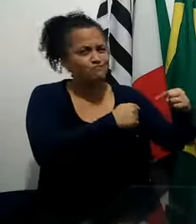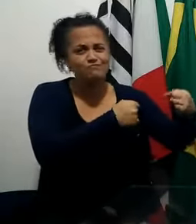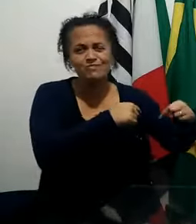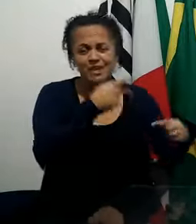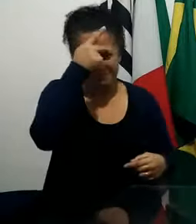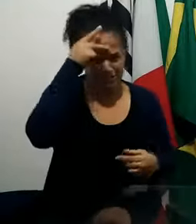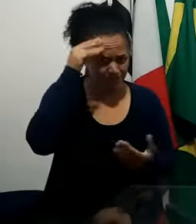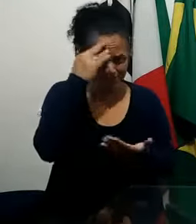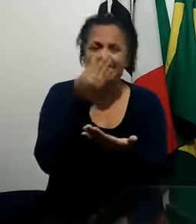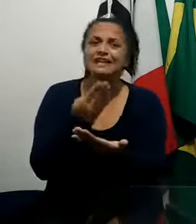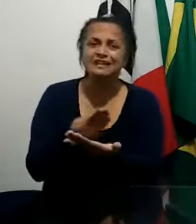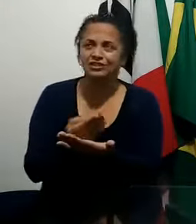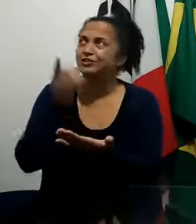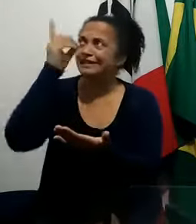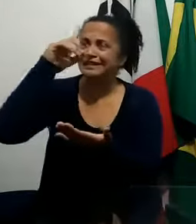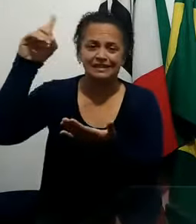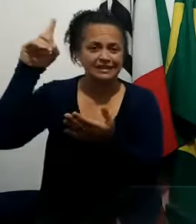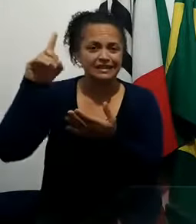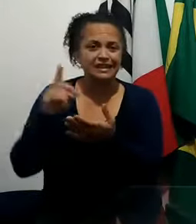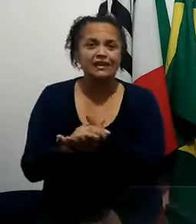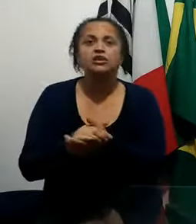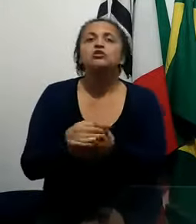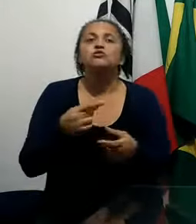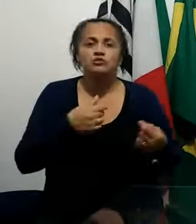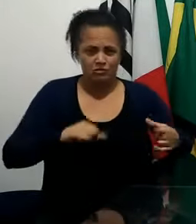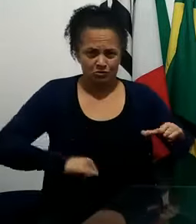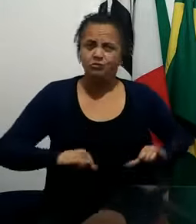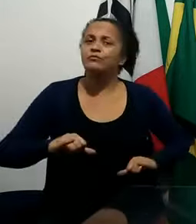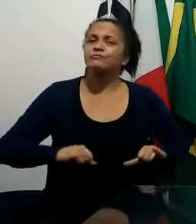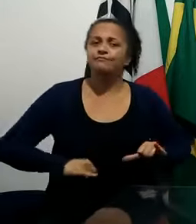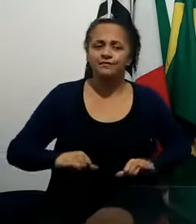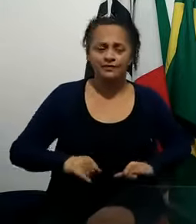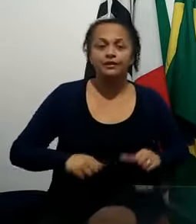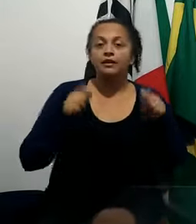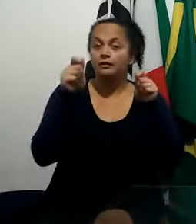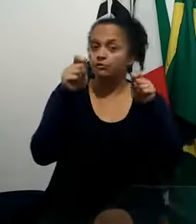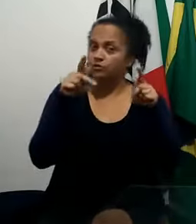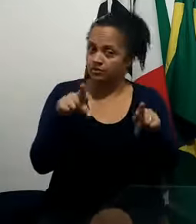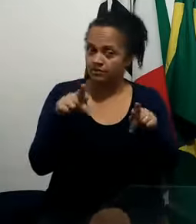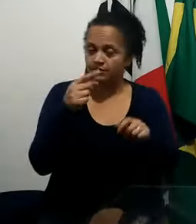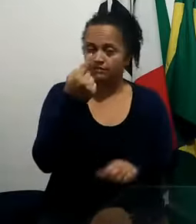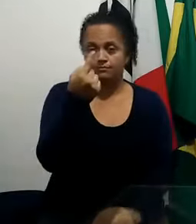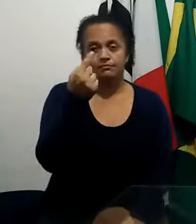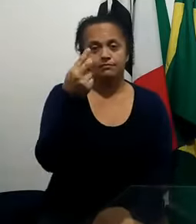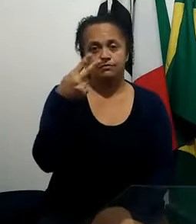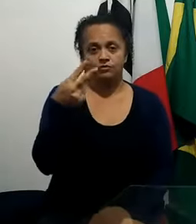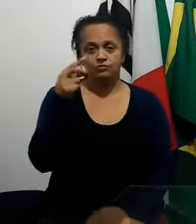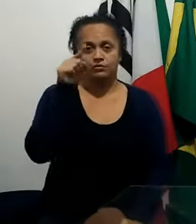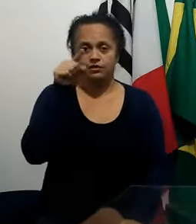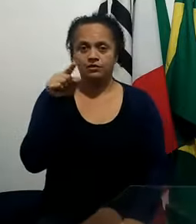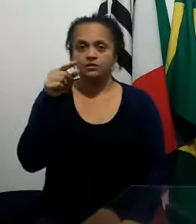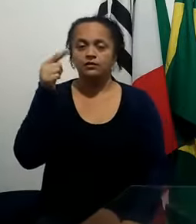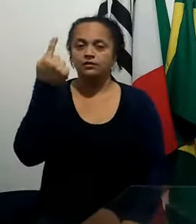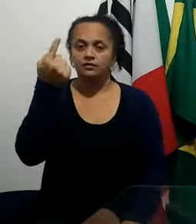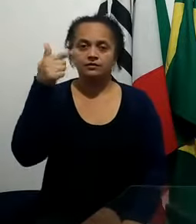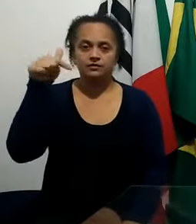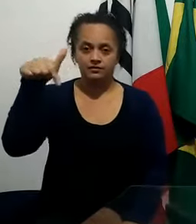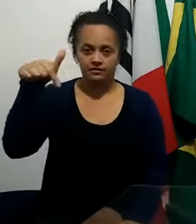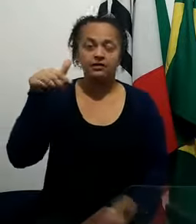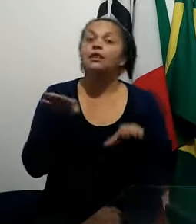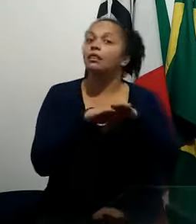cristãos que ficaram. Apocalipse 12, 17. E 13:15 deixa claro